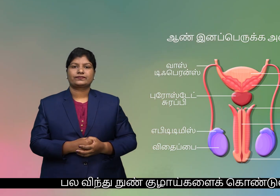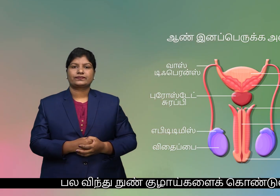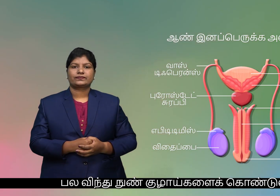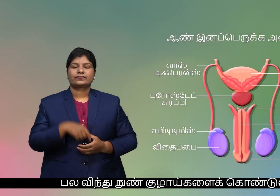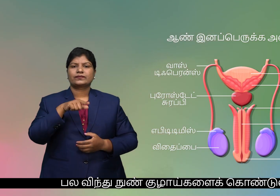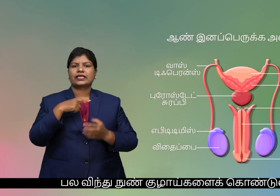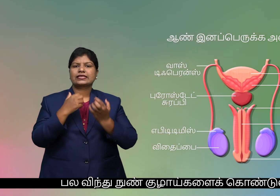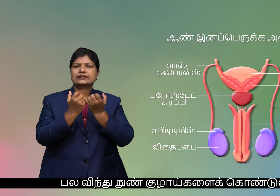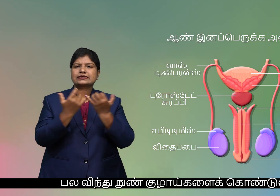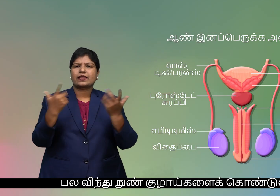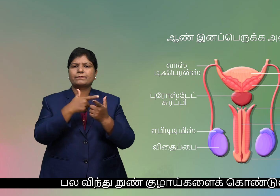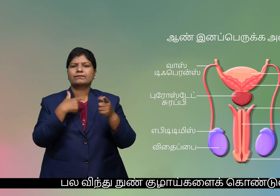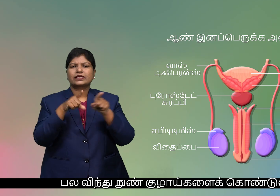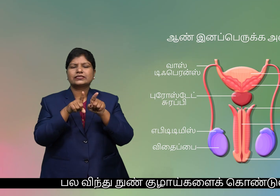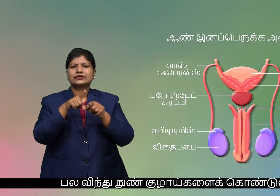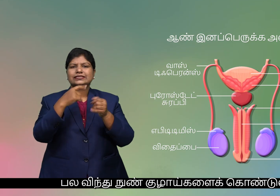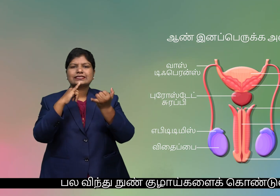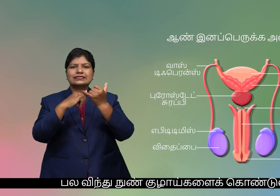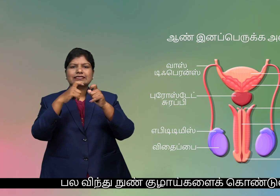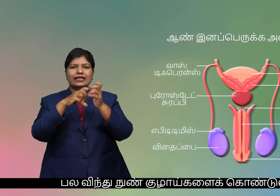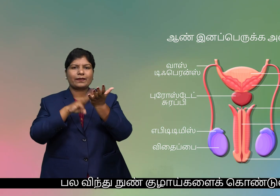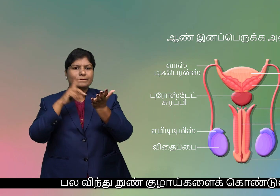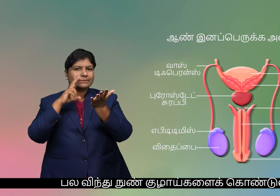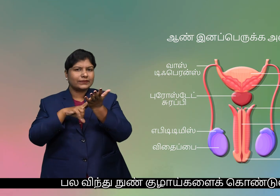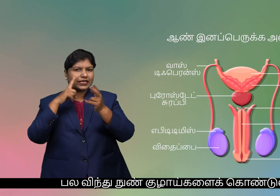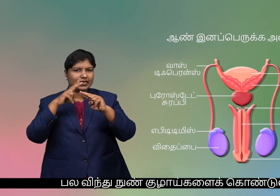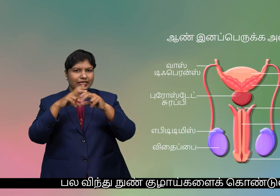பல விந்து நுண்குழாய்களை கொண்டுள்ளது.